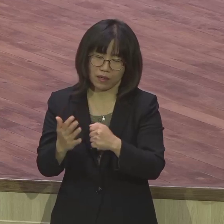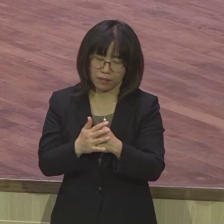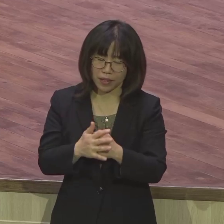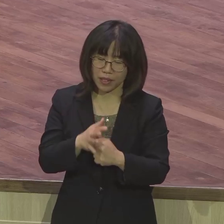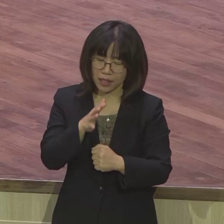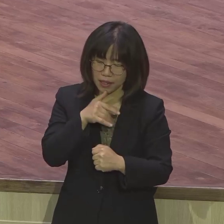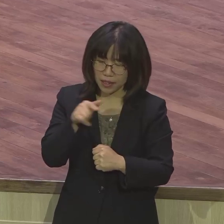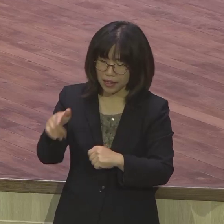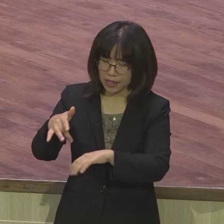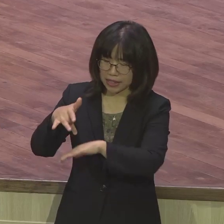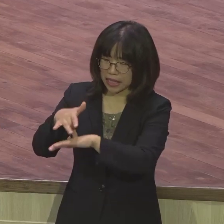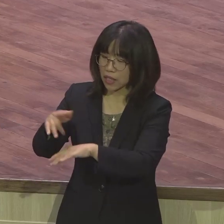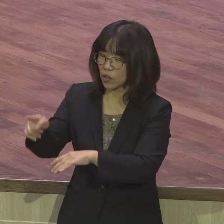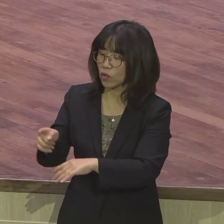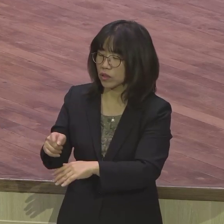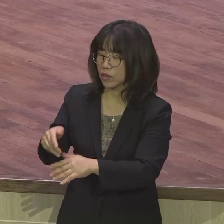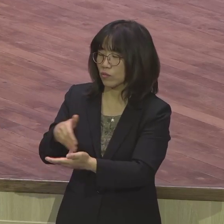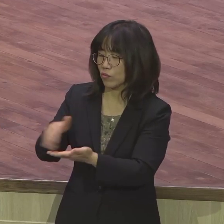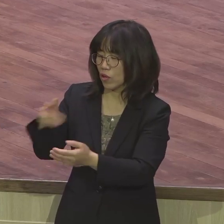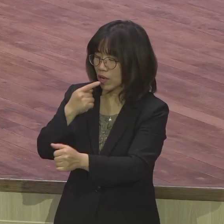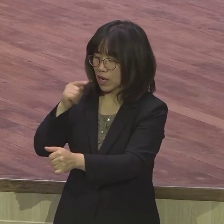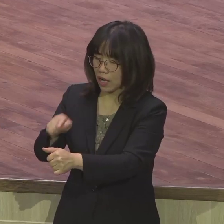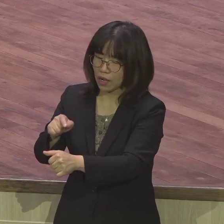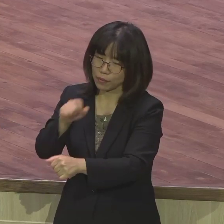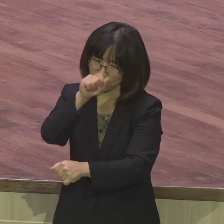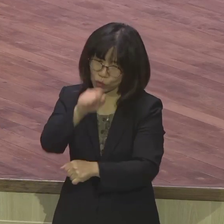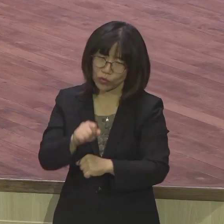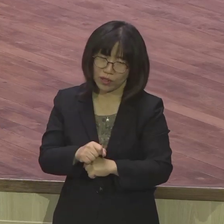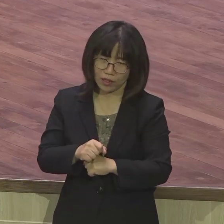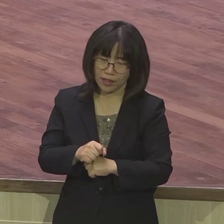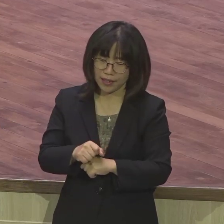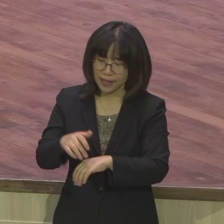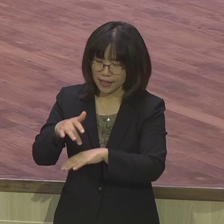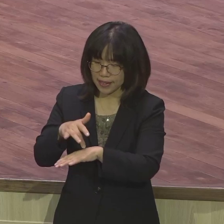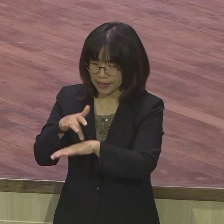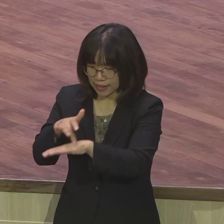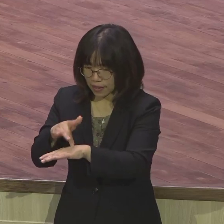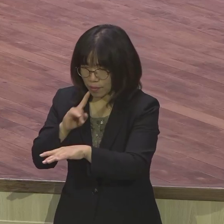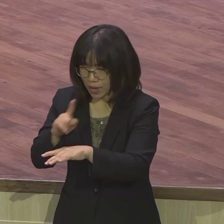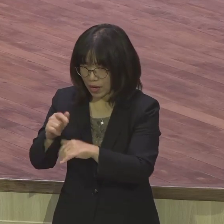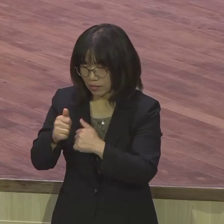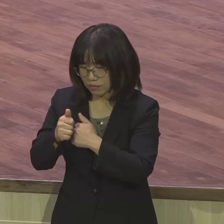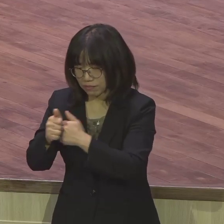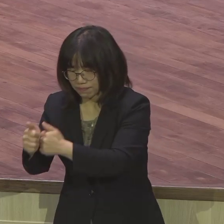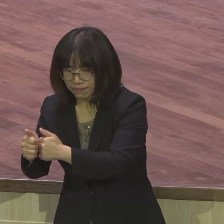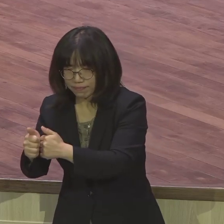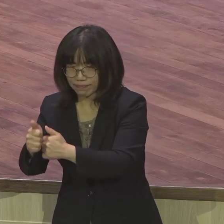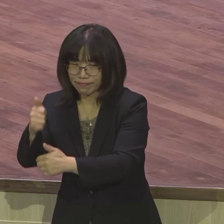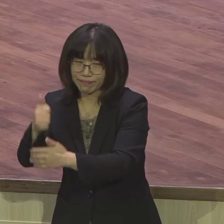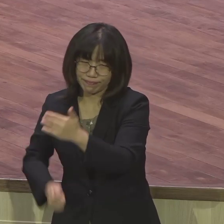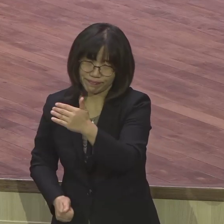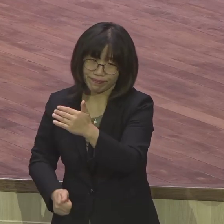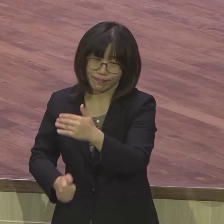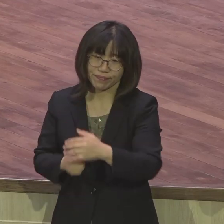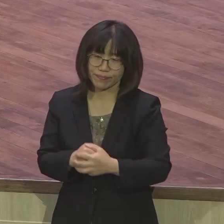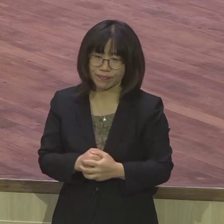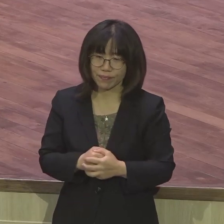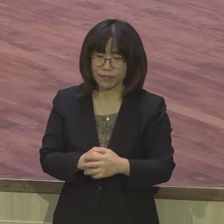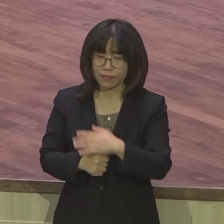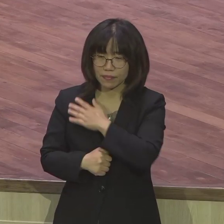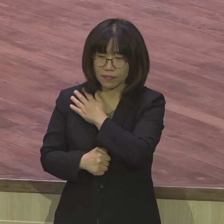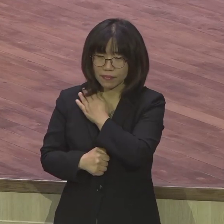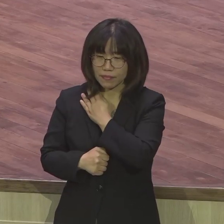존재다. 이렇게 얘기했어야 되잖아요. 그 사단의 말을 듣고 아담과 하와가 죄와 저주와 사단